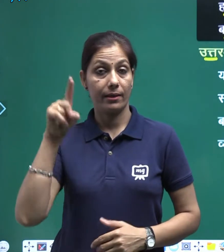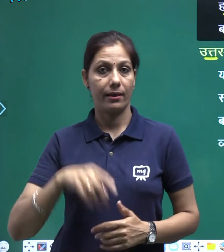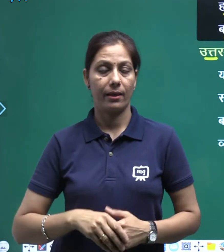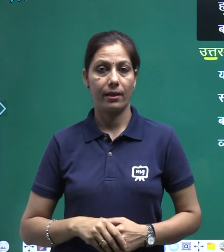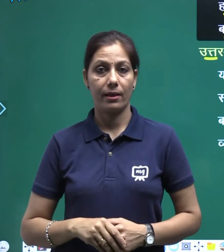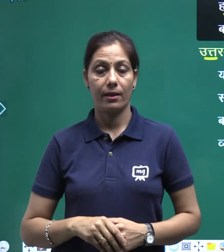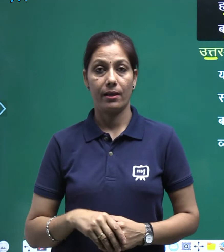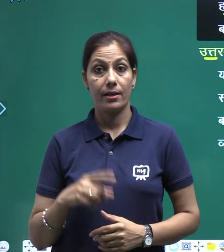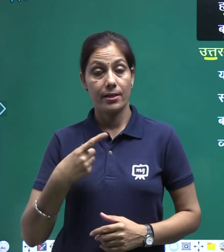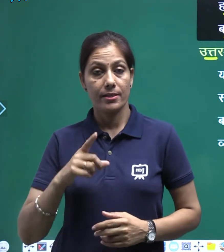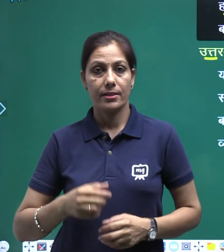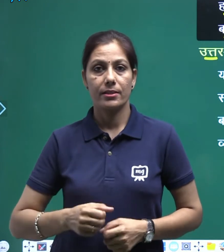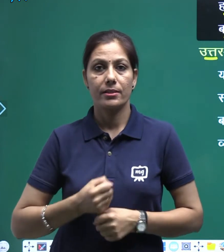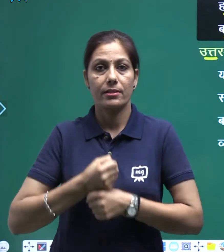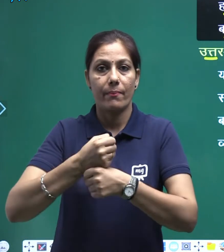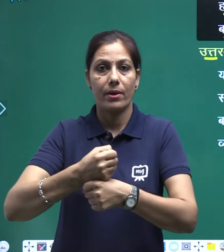उचित सम्मान देती,